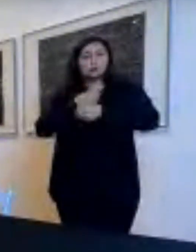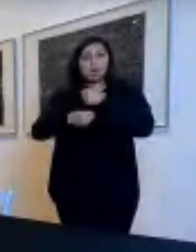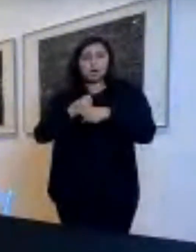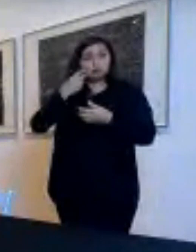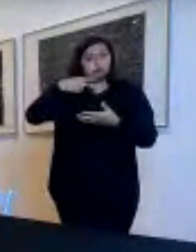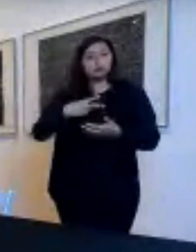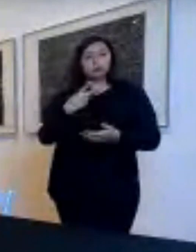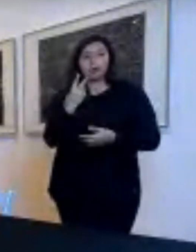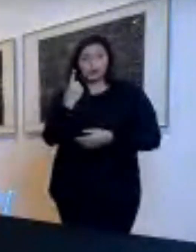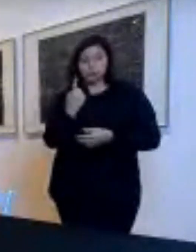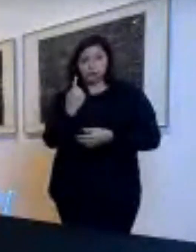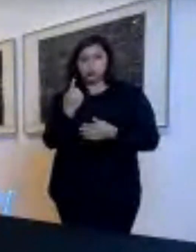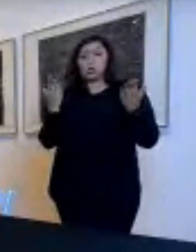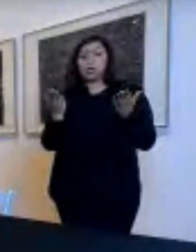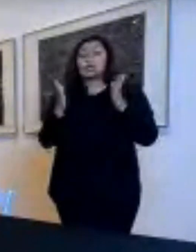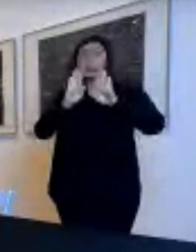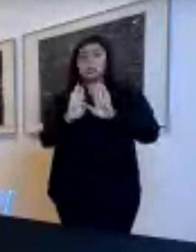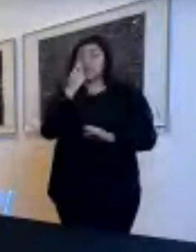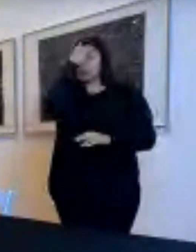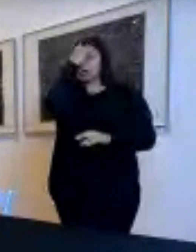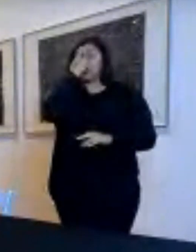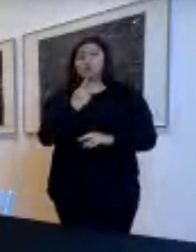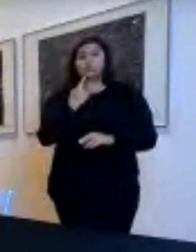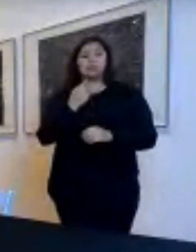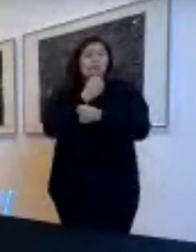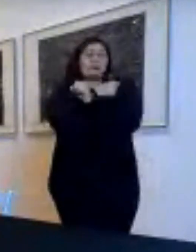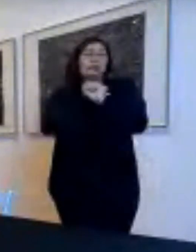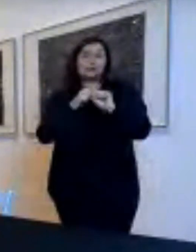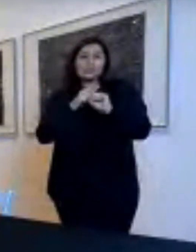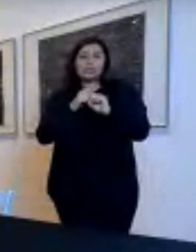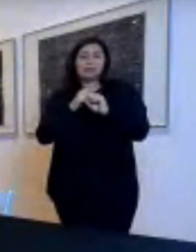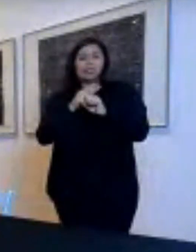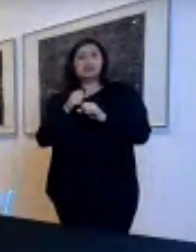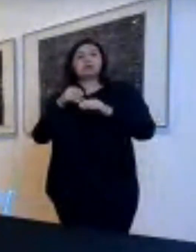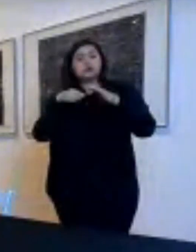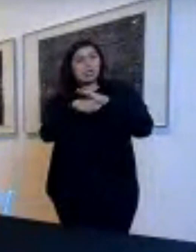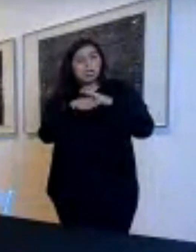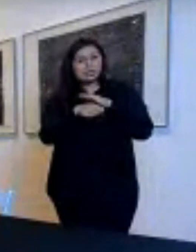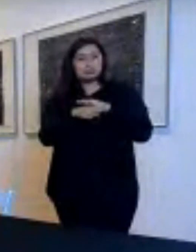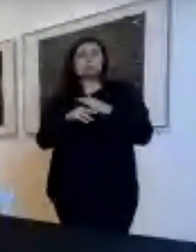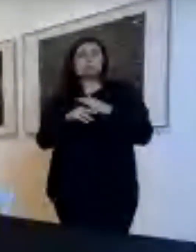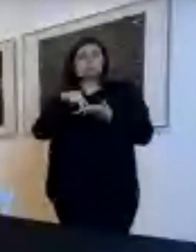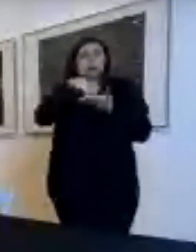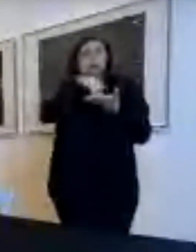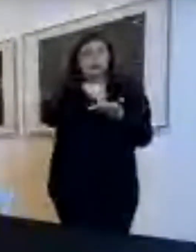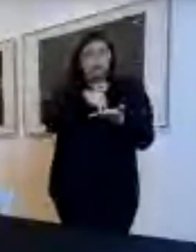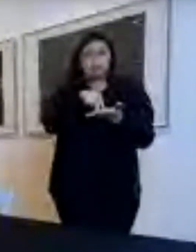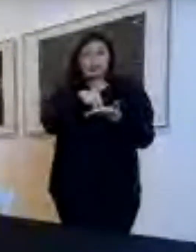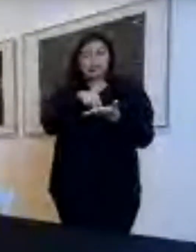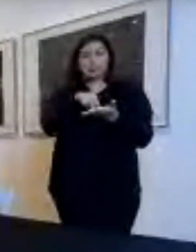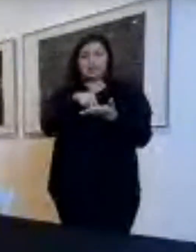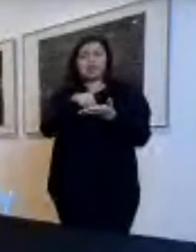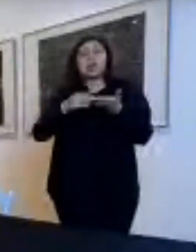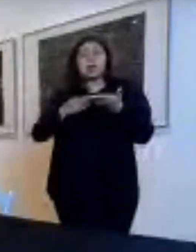frente al cierre del museo y la imposibilidad de acceso físico, no dudamos ni un segundo en comenzar a trabajar para una audiencia